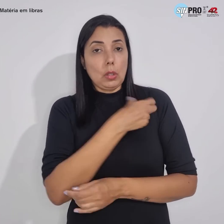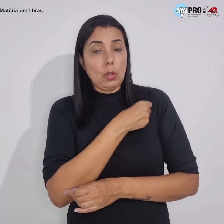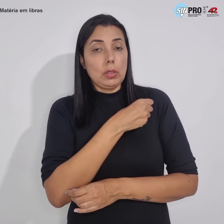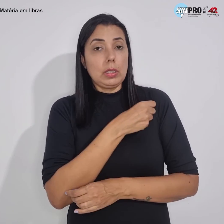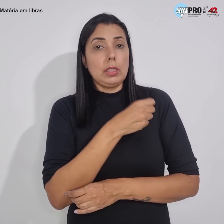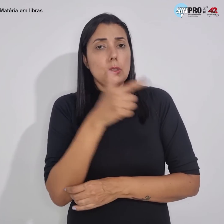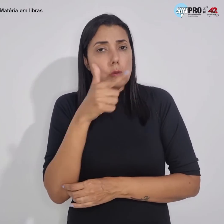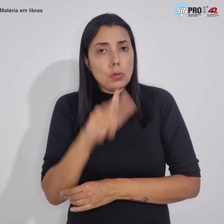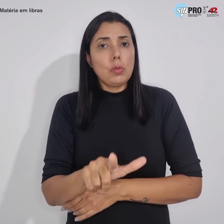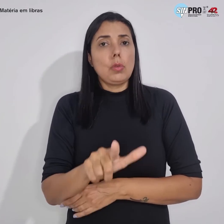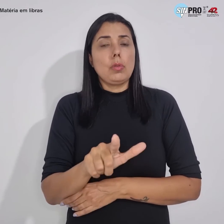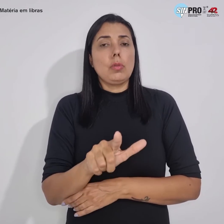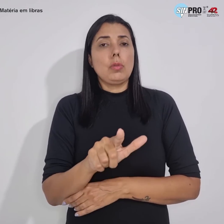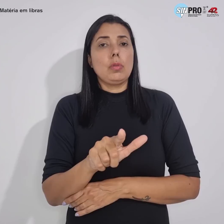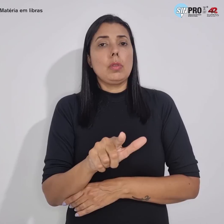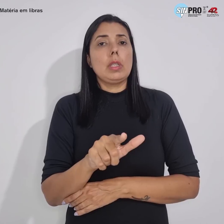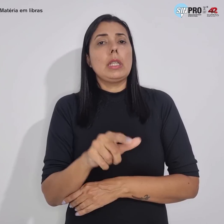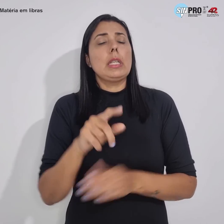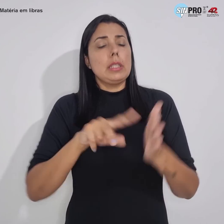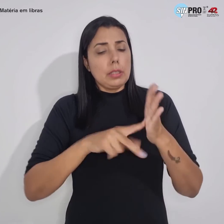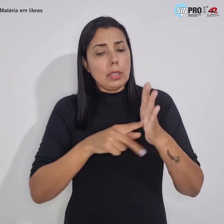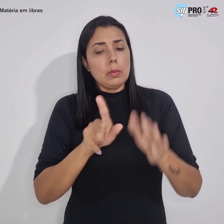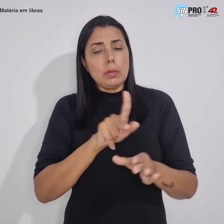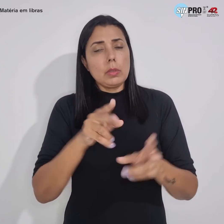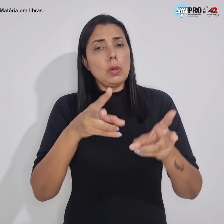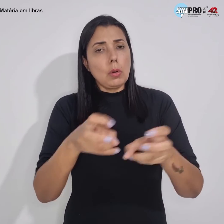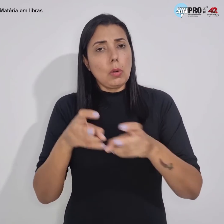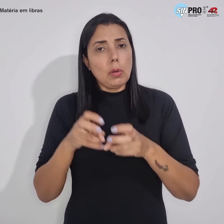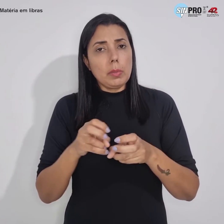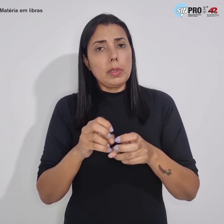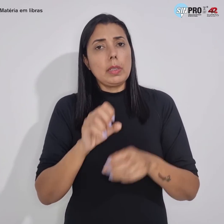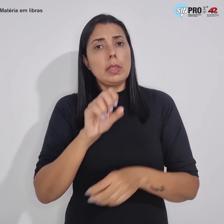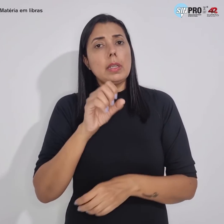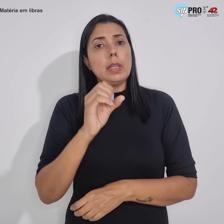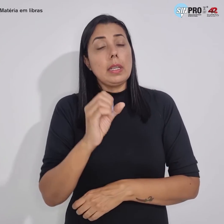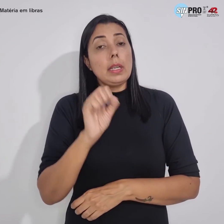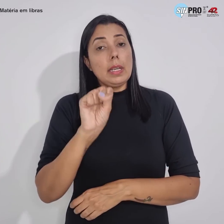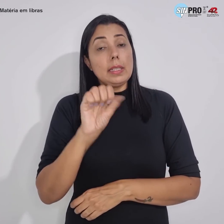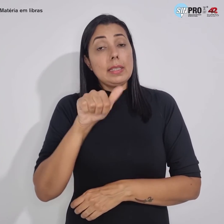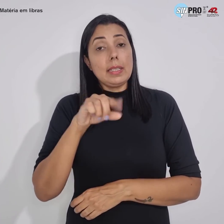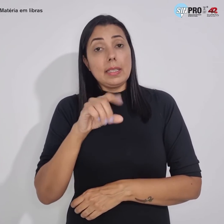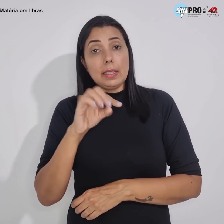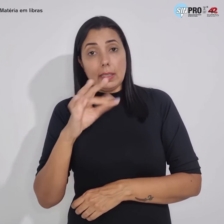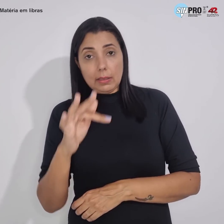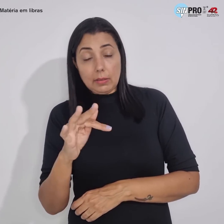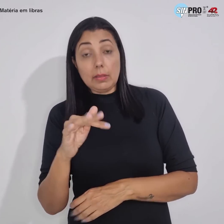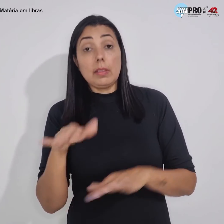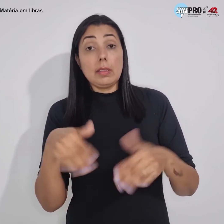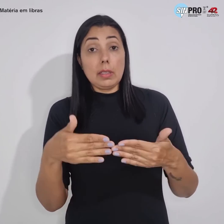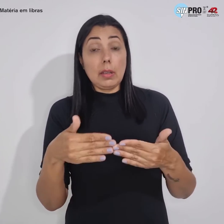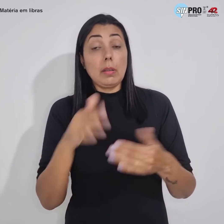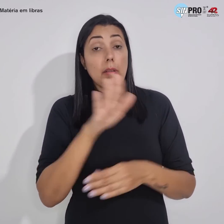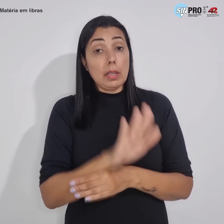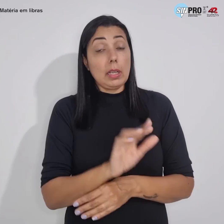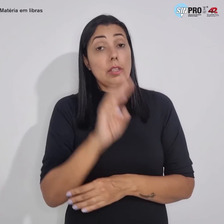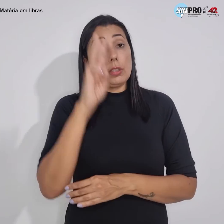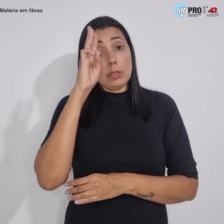de reforço Simpro cobra posição da SEDF Ainda na tarde de terça-feira,